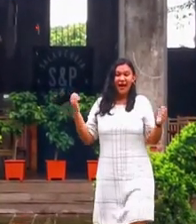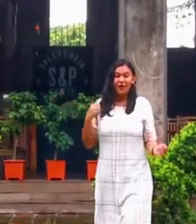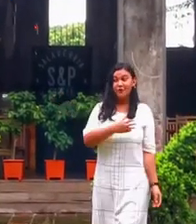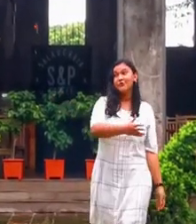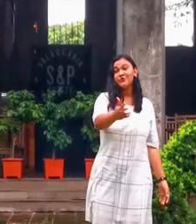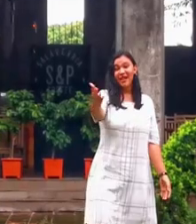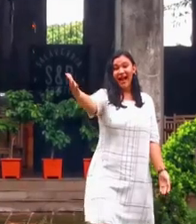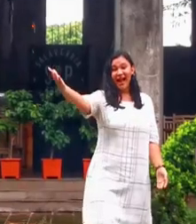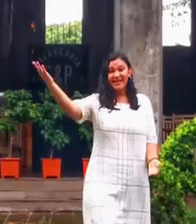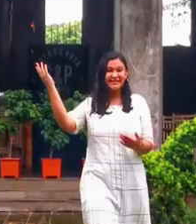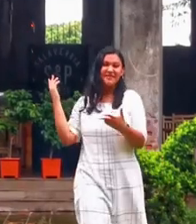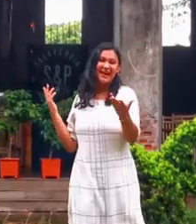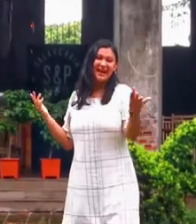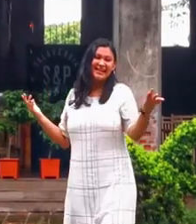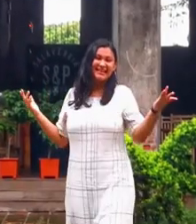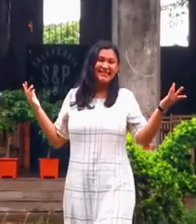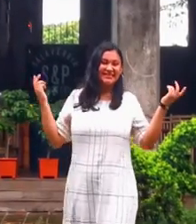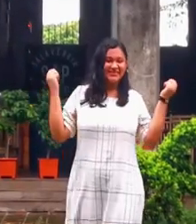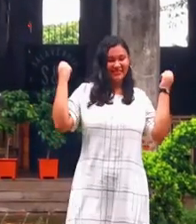tus playas paraísos de